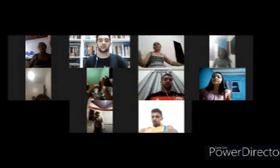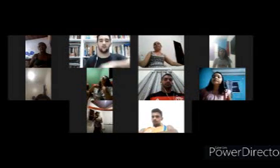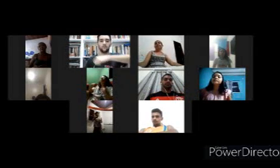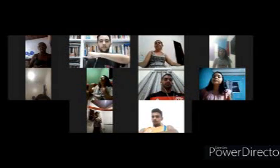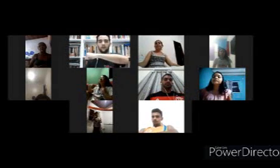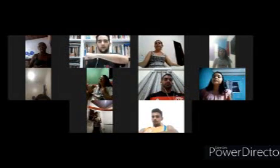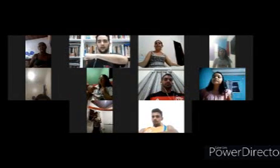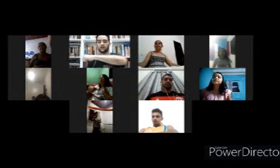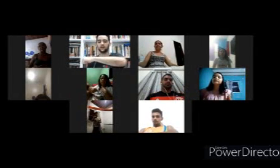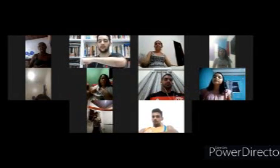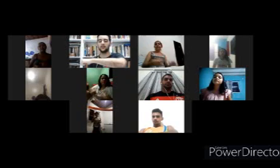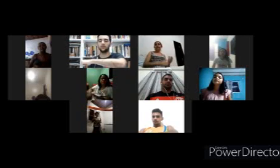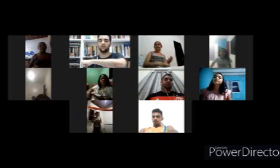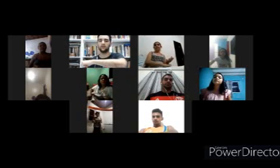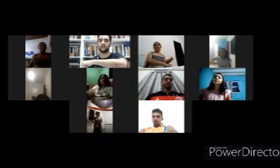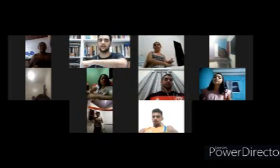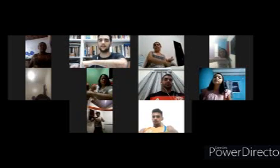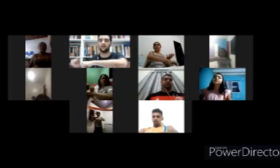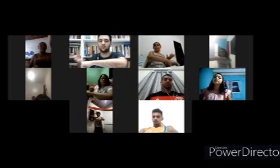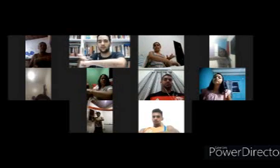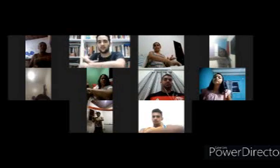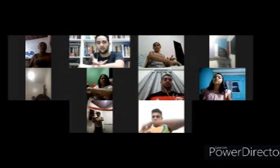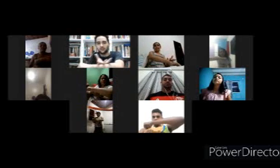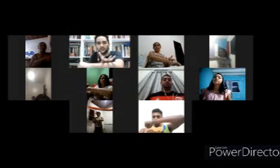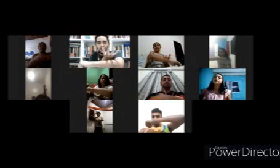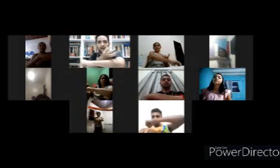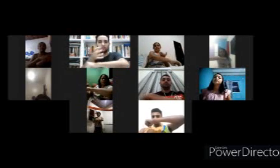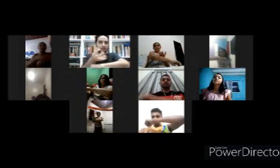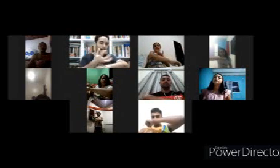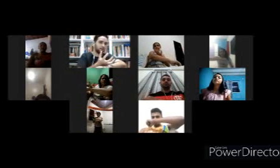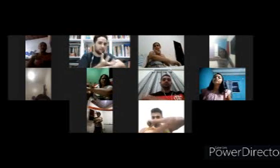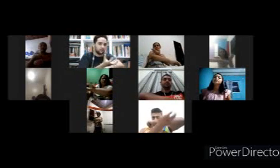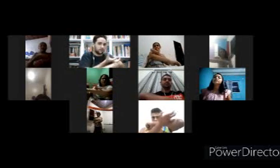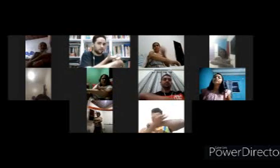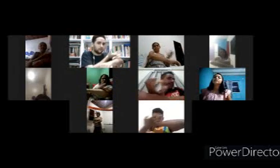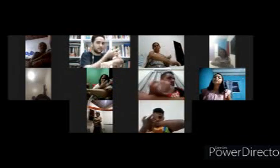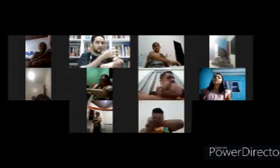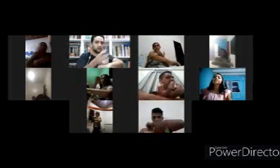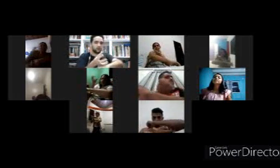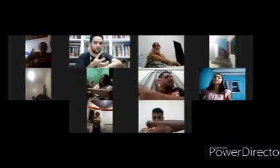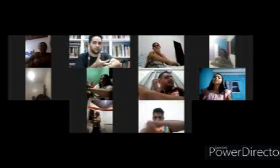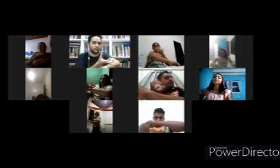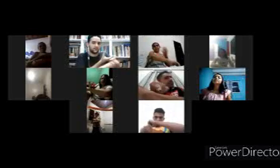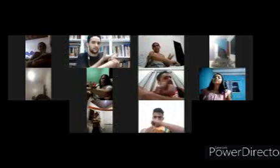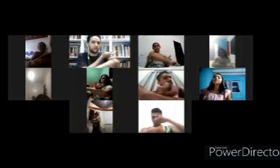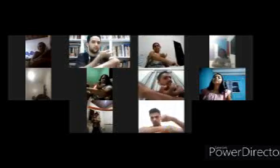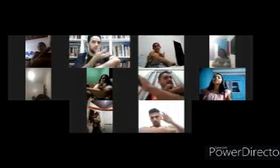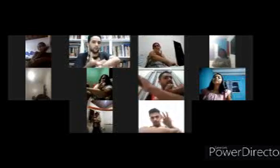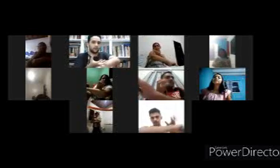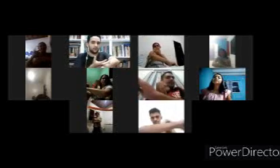Emoção, um braço assim, e eu vou fazer aquele sinal como se estivesse ficando arrepiado. Eu vou fazer assim como se os pelos estivessem subindo assim pelo